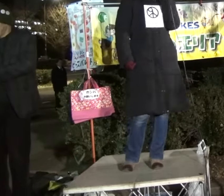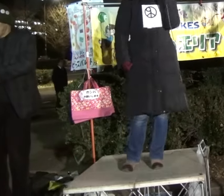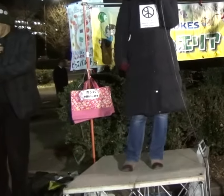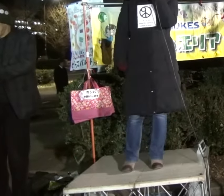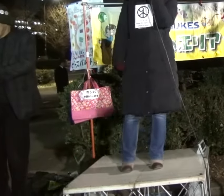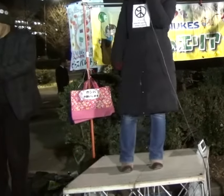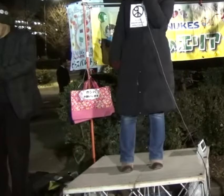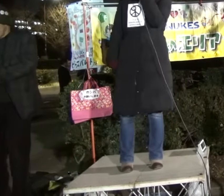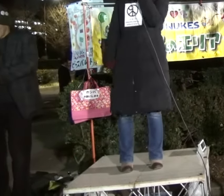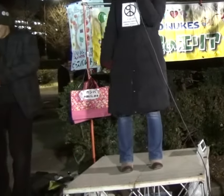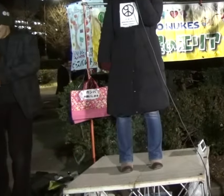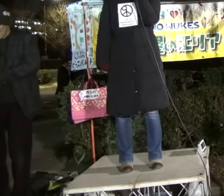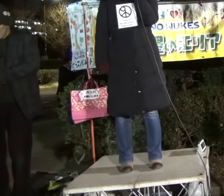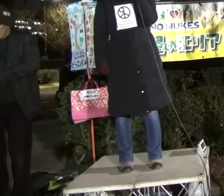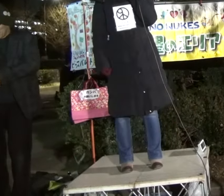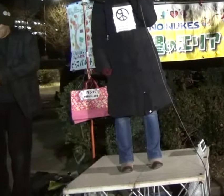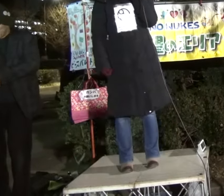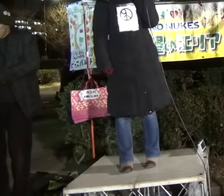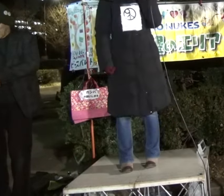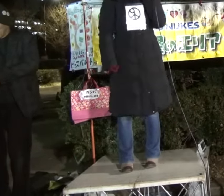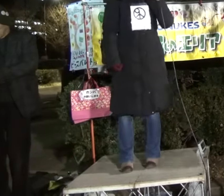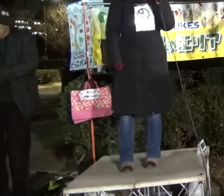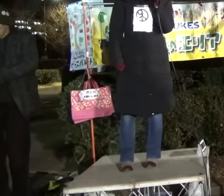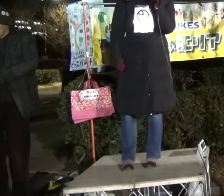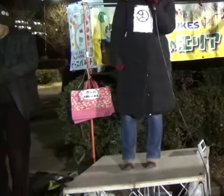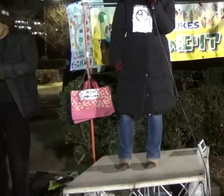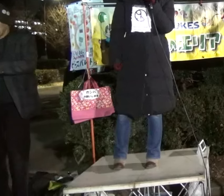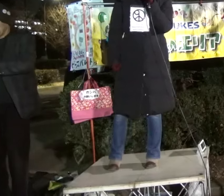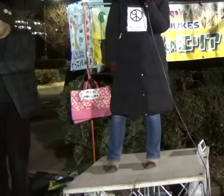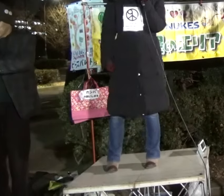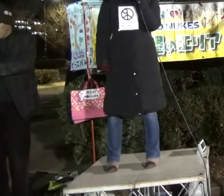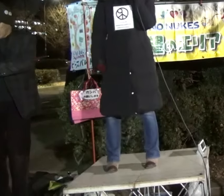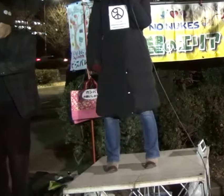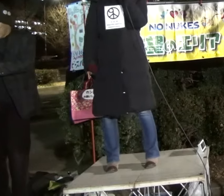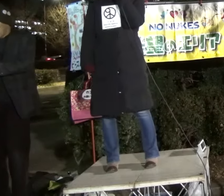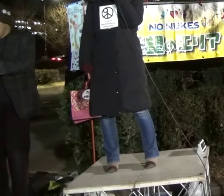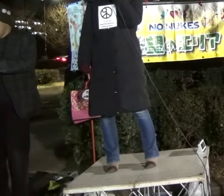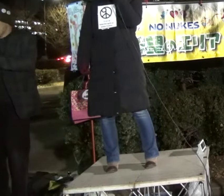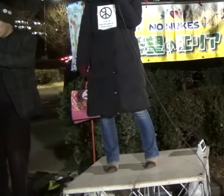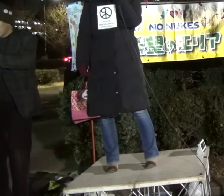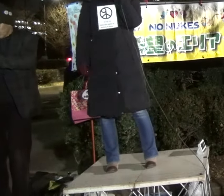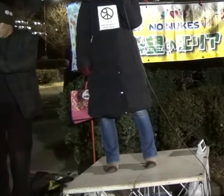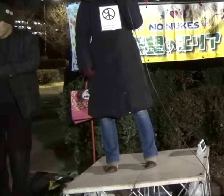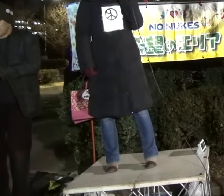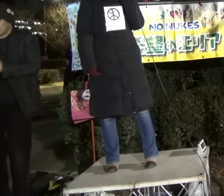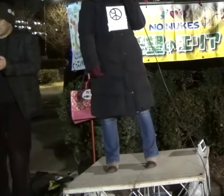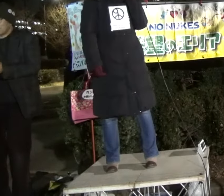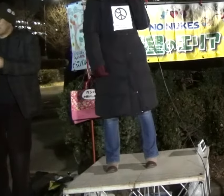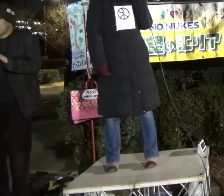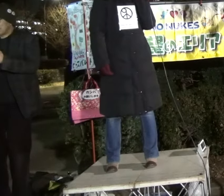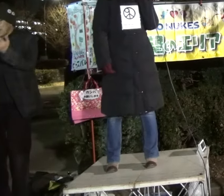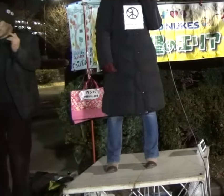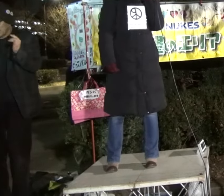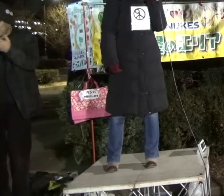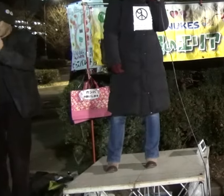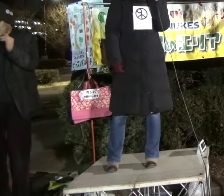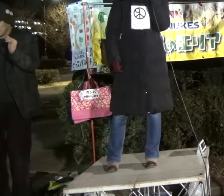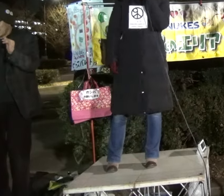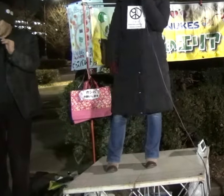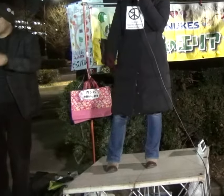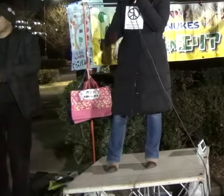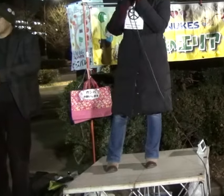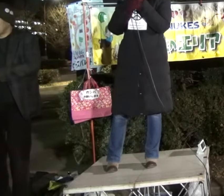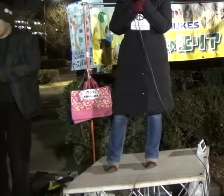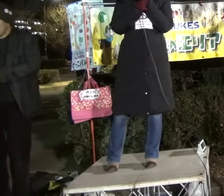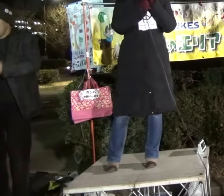早く、デモとか抗議行動をね、しなくていいような社会になって、早く解散できるように今夜も